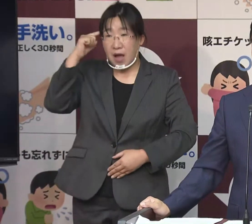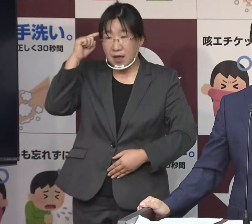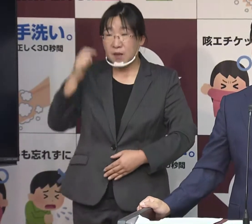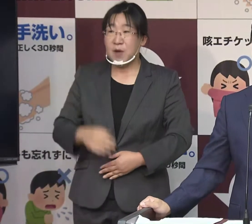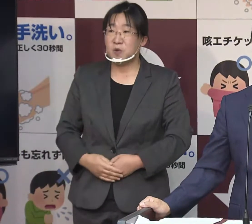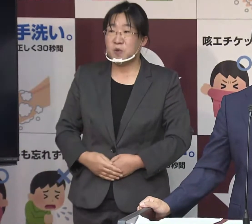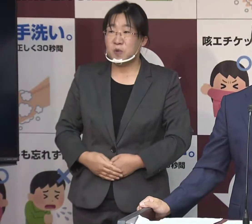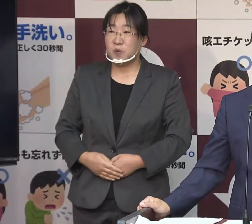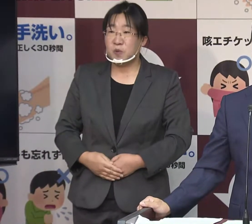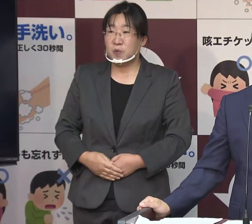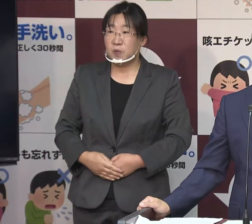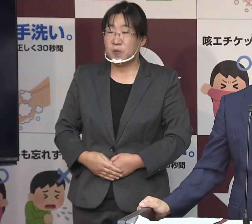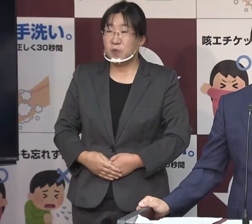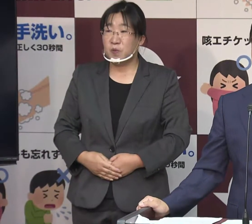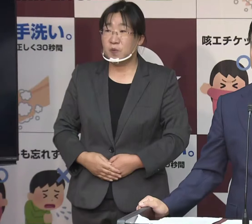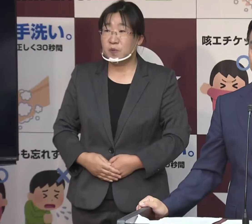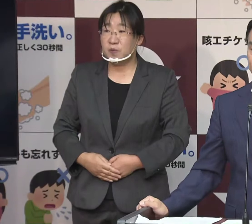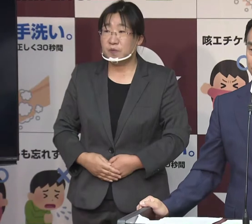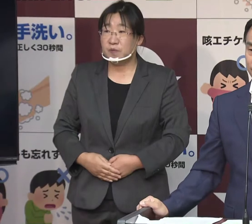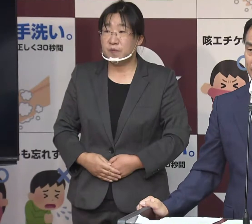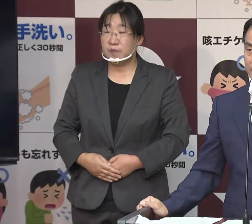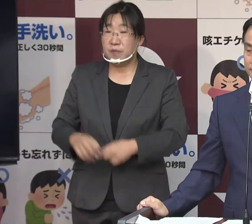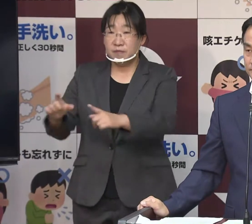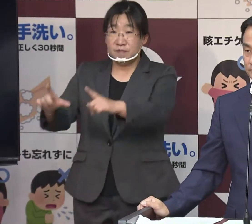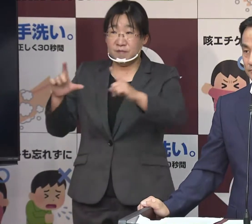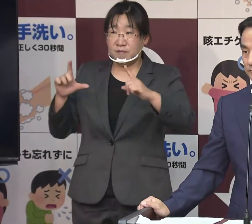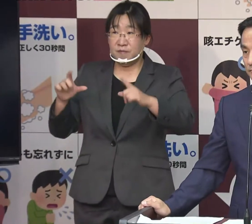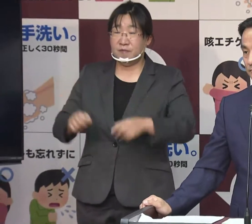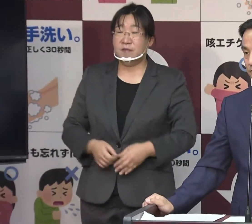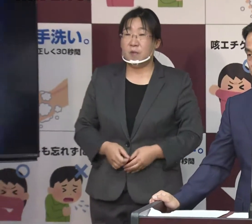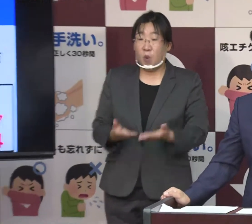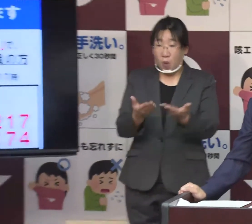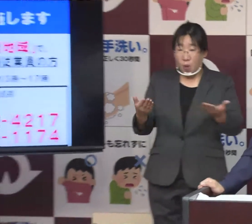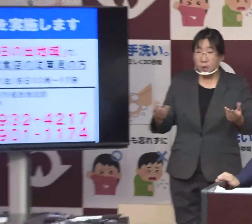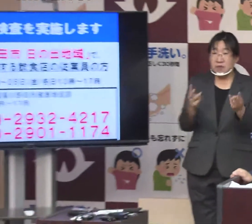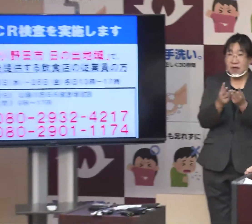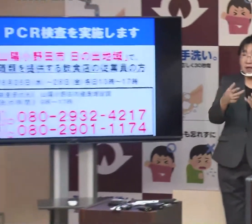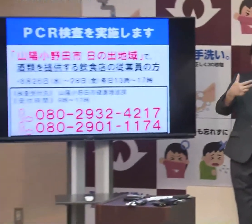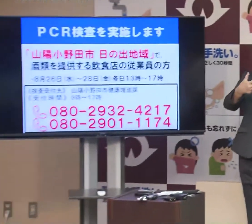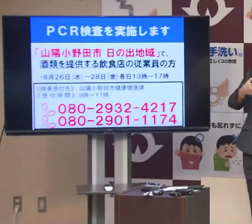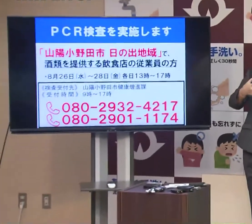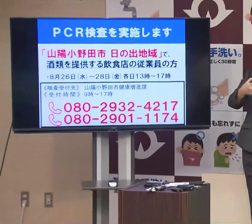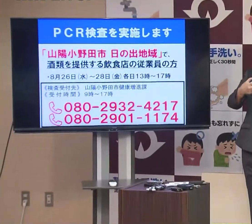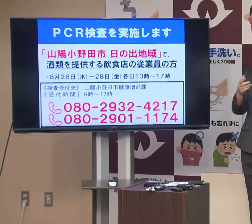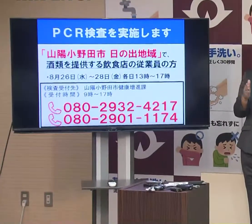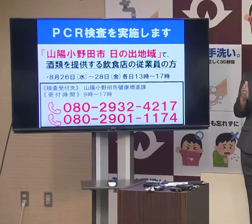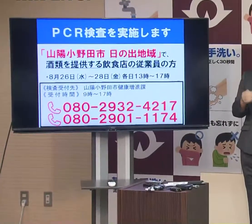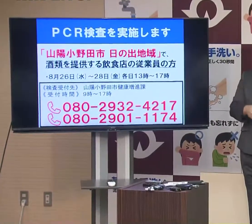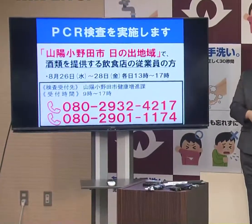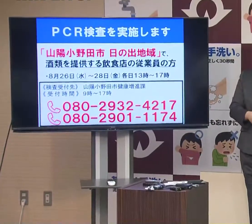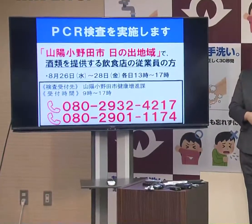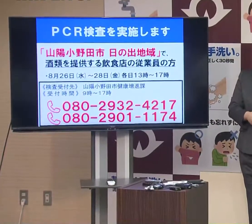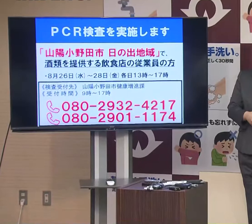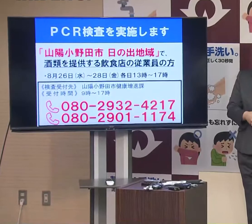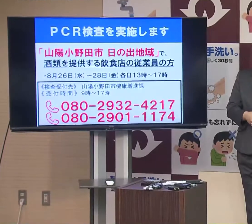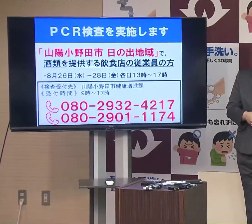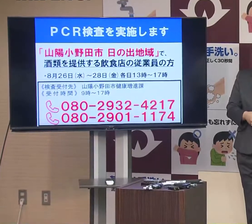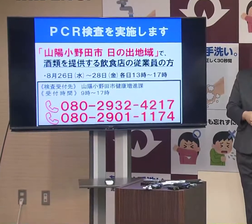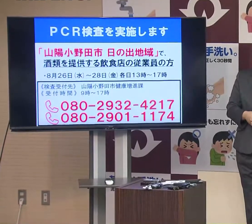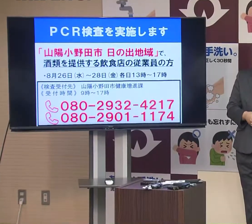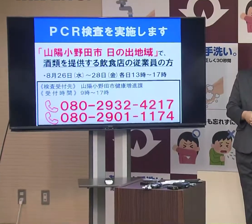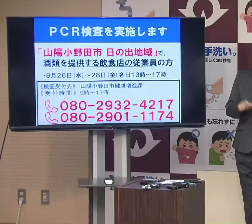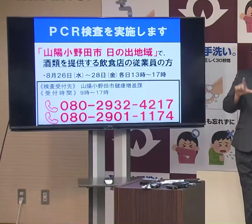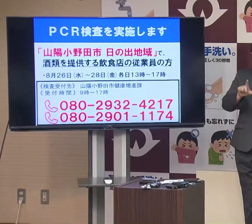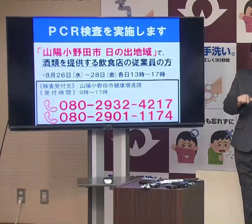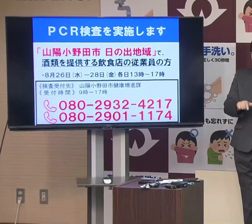。 多分その70点地域限定して70点でってなると、こう